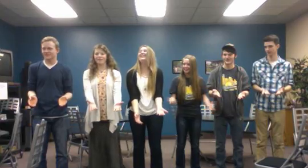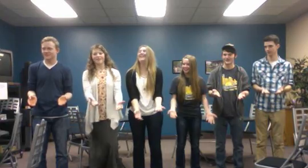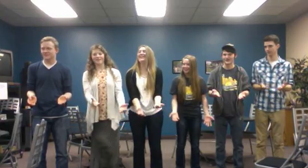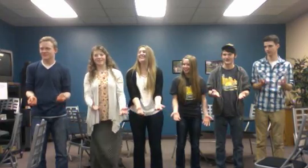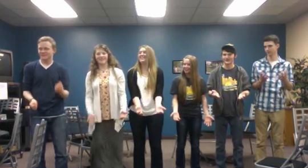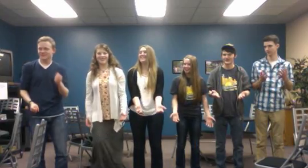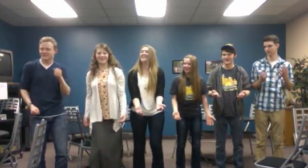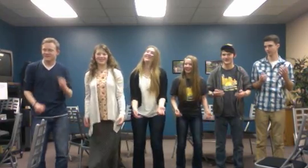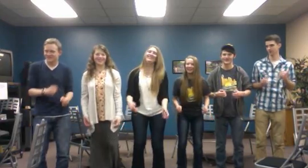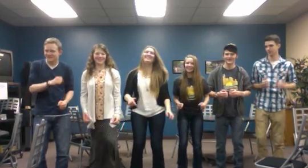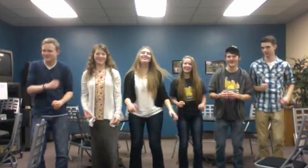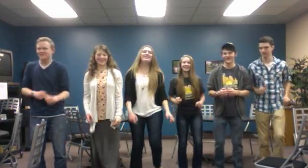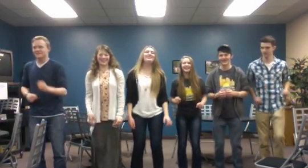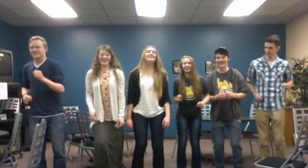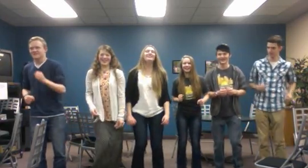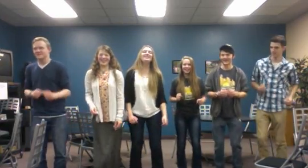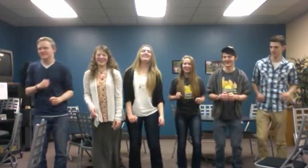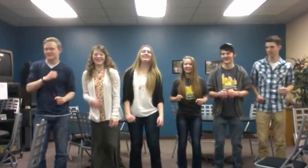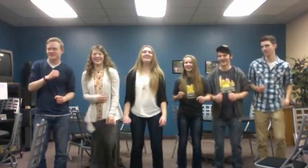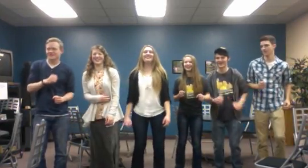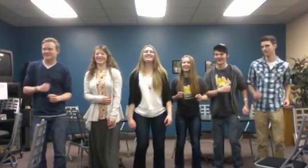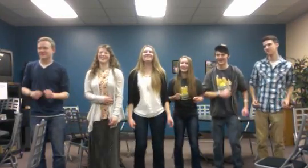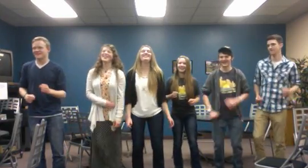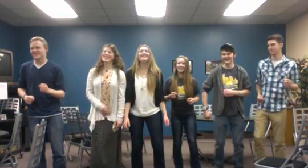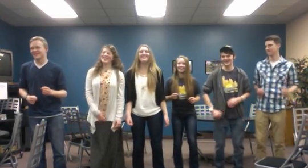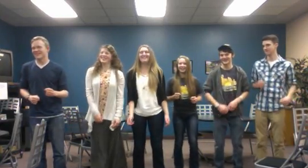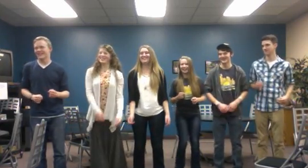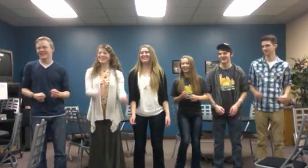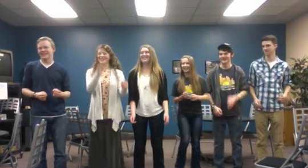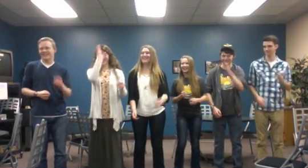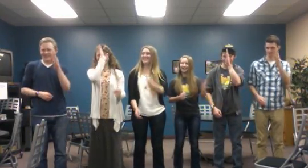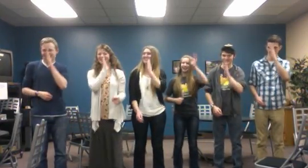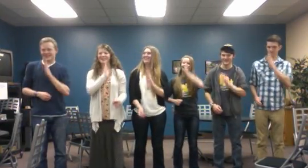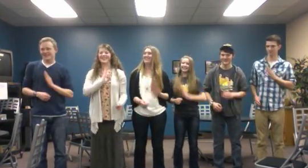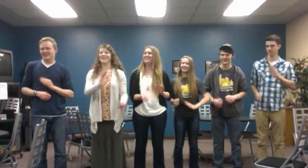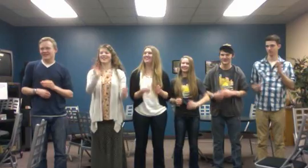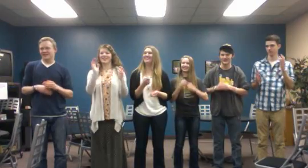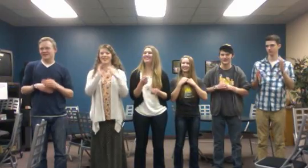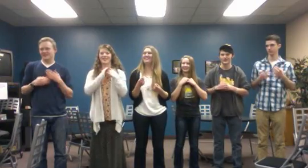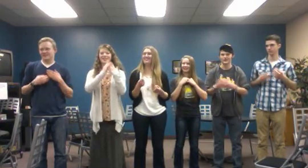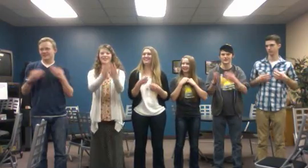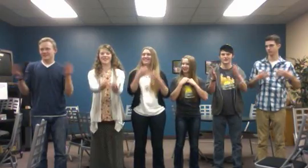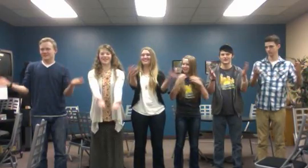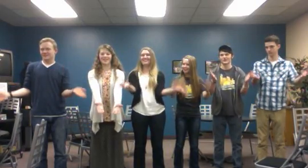Para seguir tus pasos, A ti me rindo.